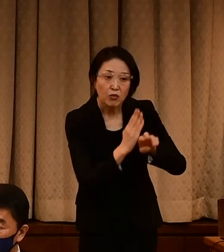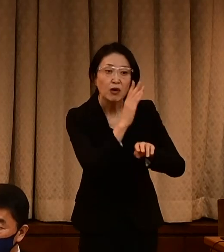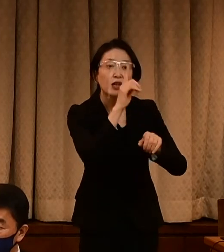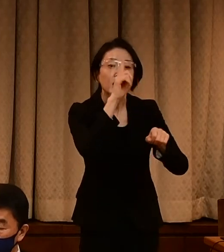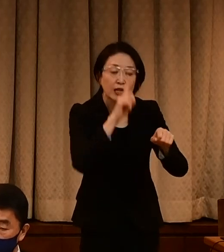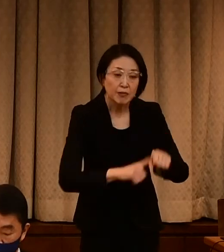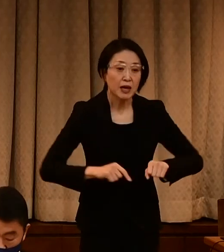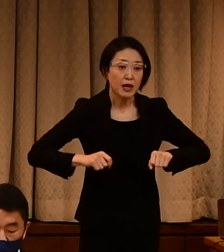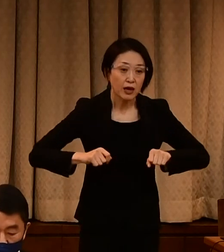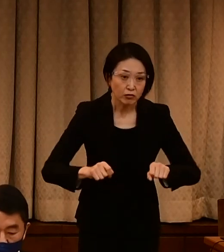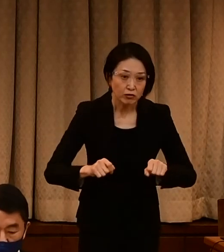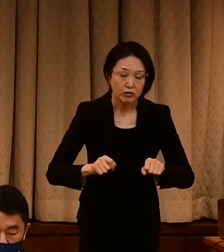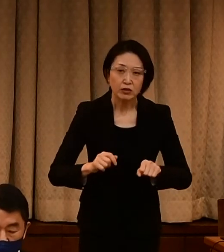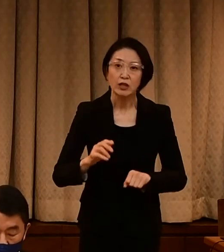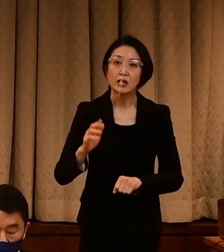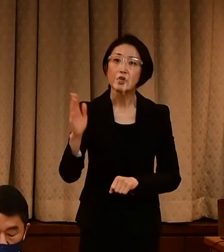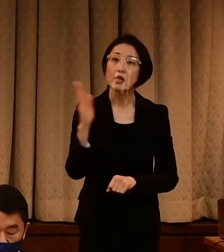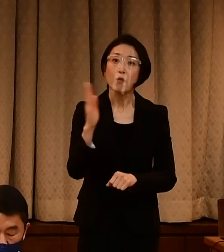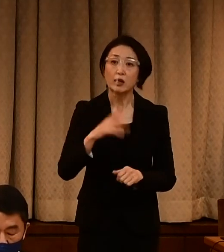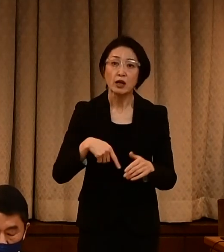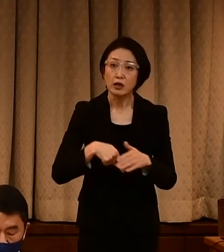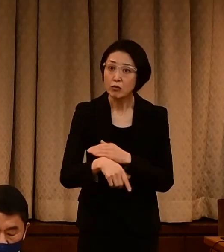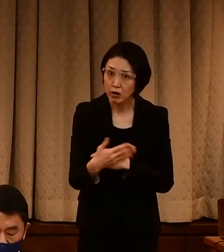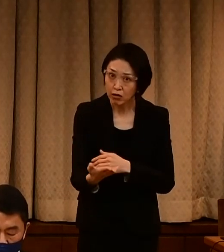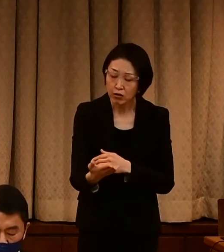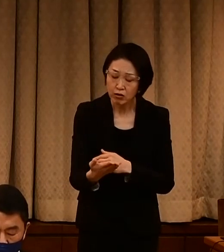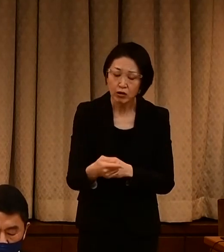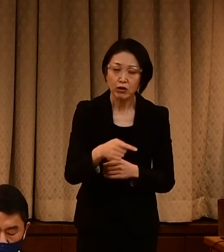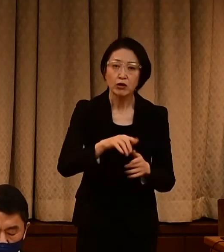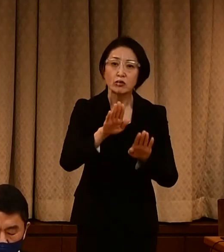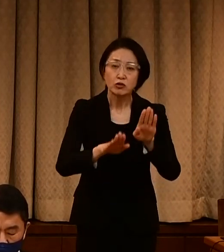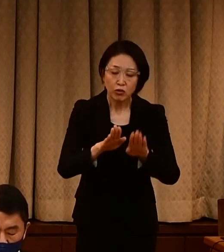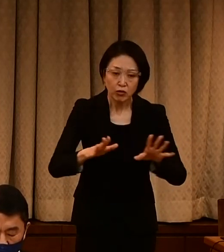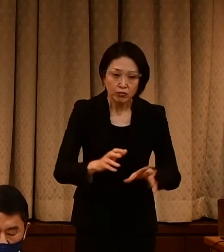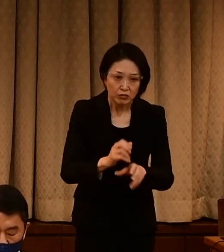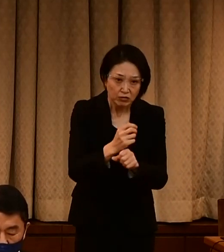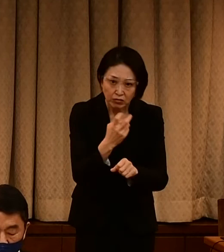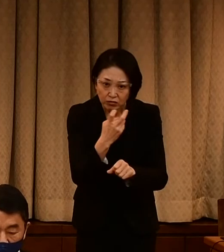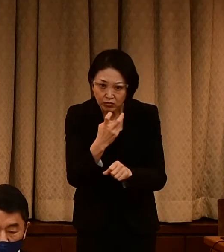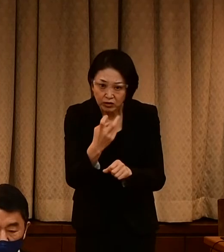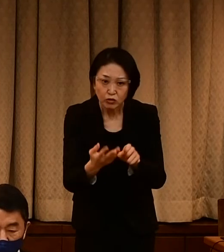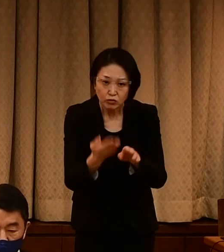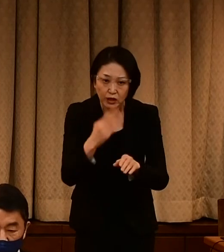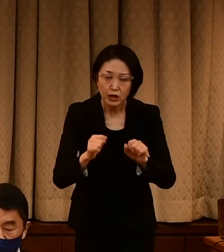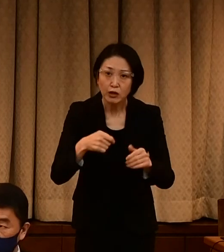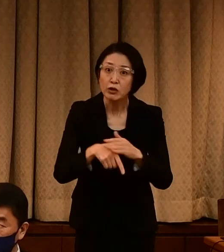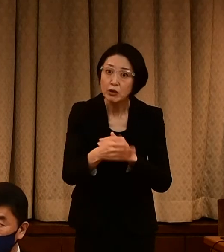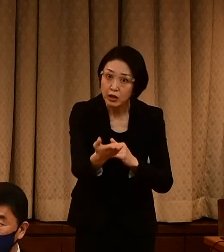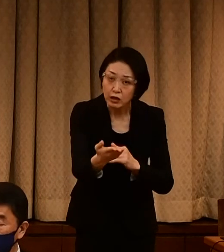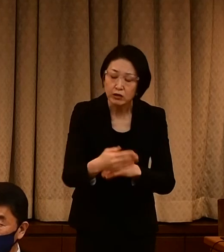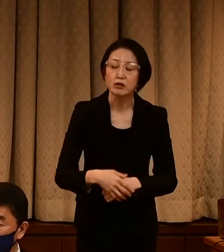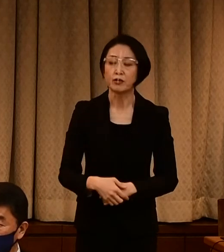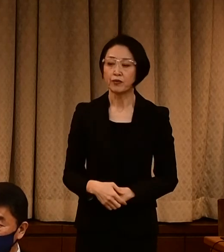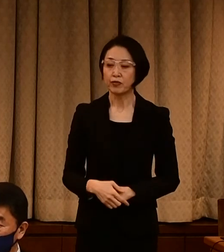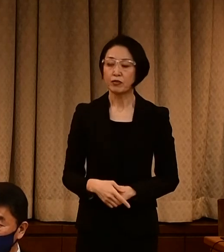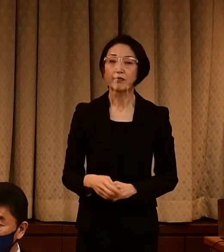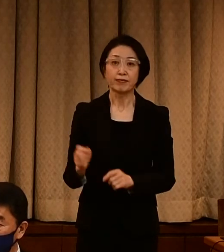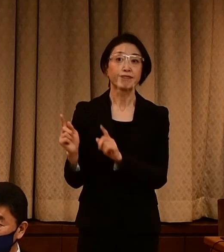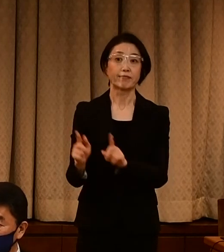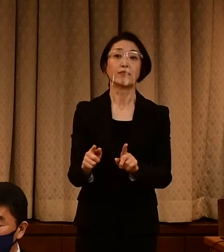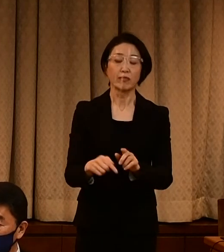ようなことにはならない、その時の状況を総合的に見ながらということになるということでしょうか。はい、 レベル2プラスはより強い措